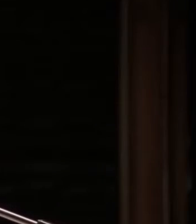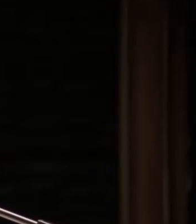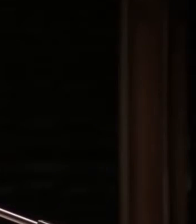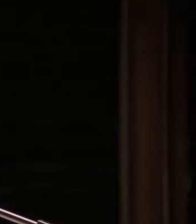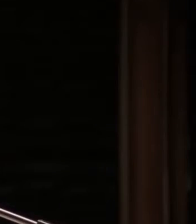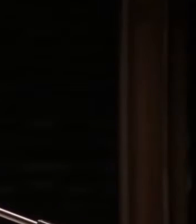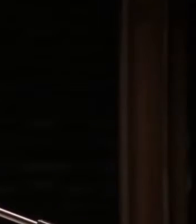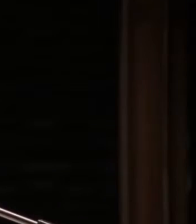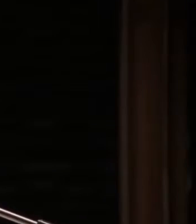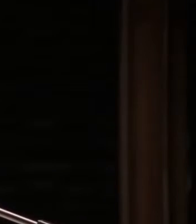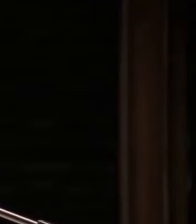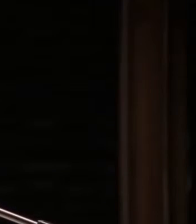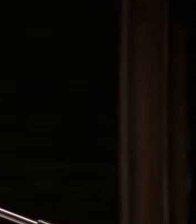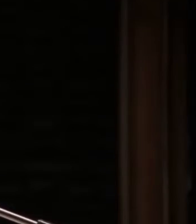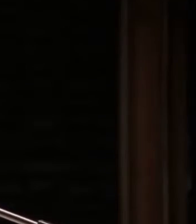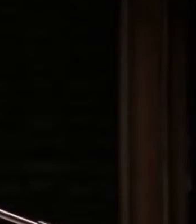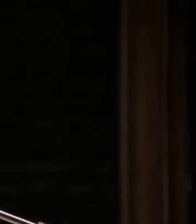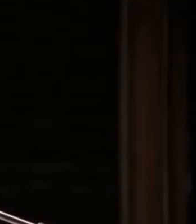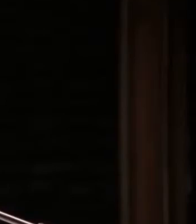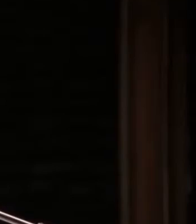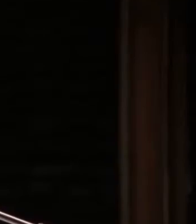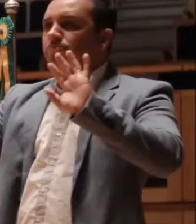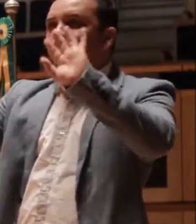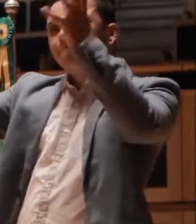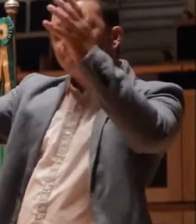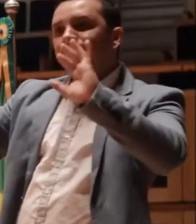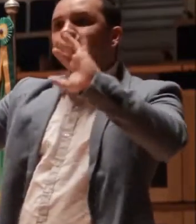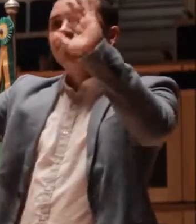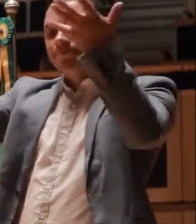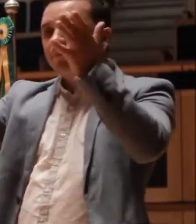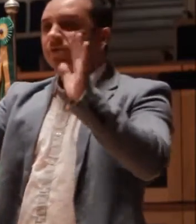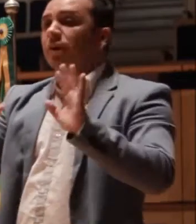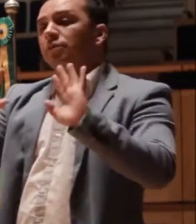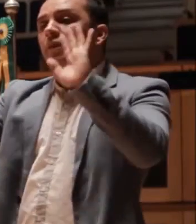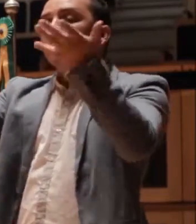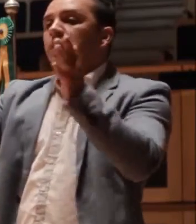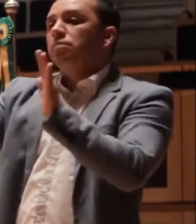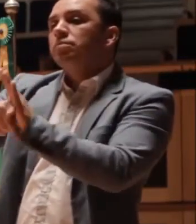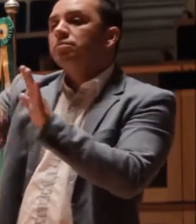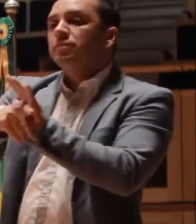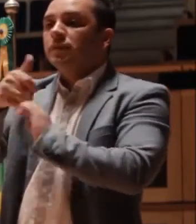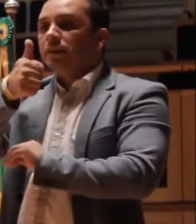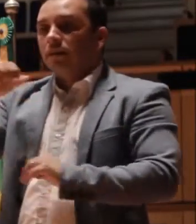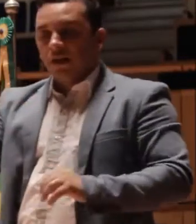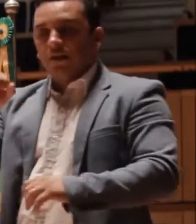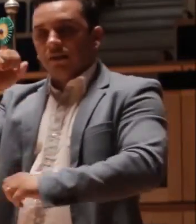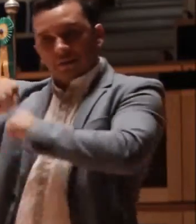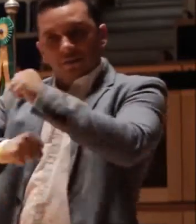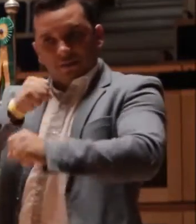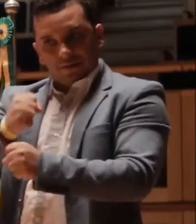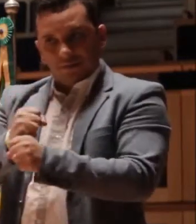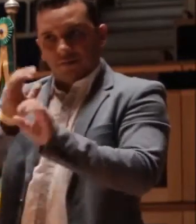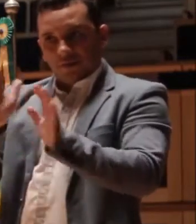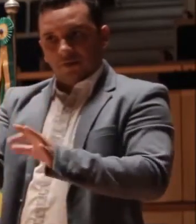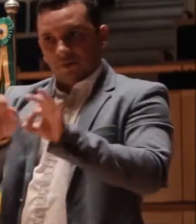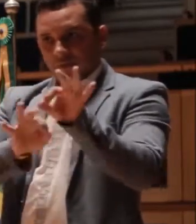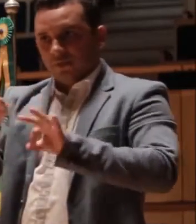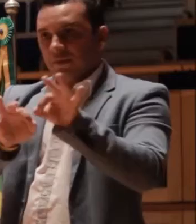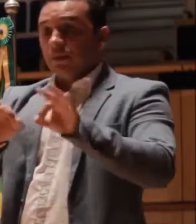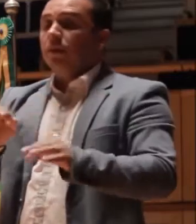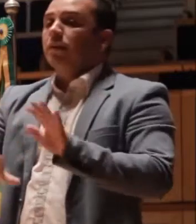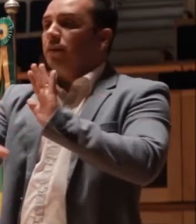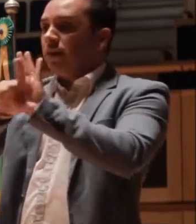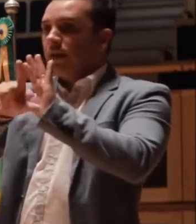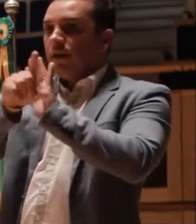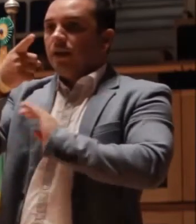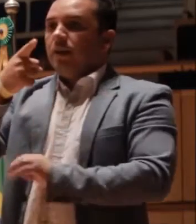Brasília, comemorando os 10 anos do programa. A aprovação da Lei 13.018, de 22 de julho